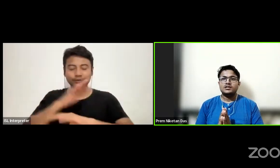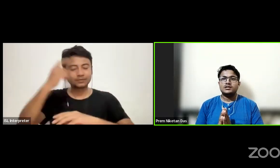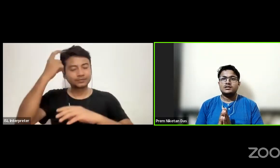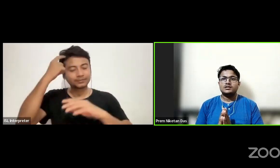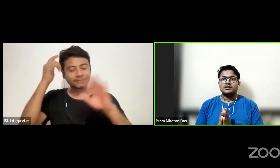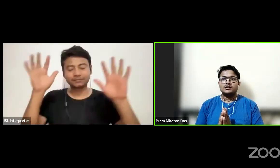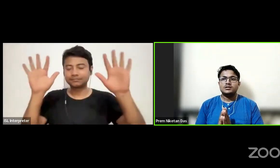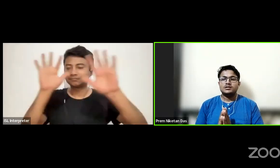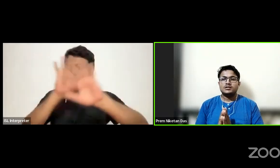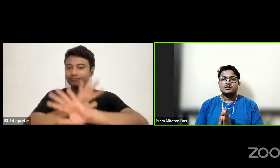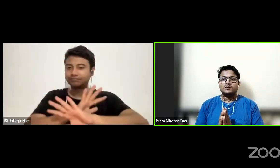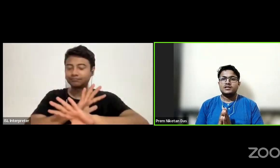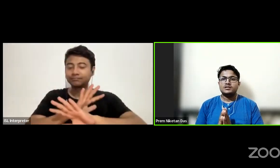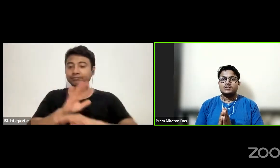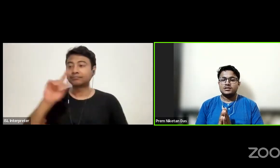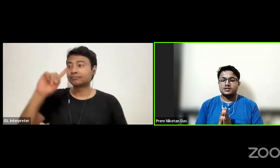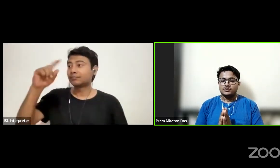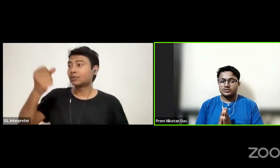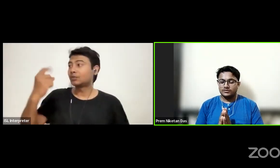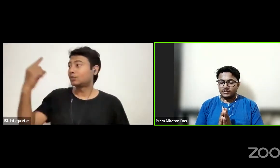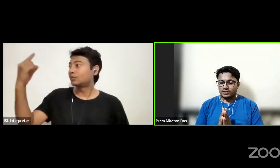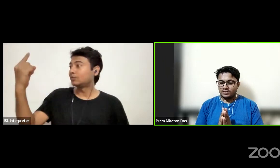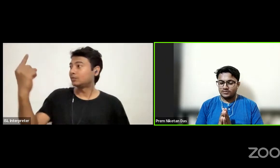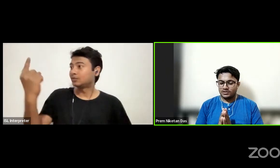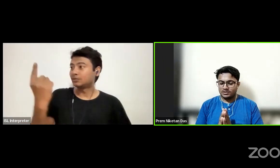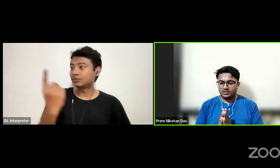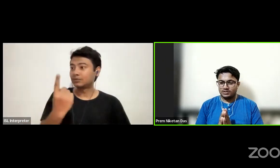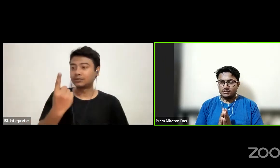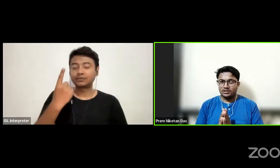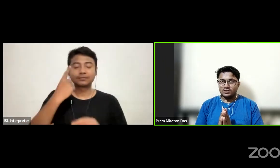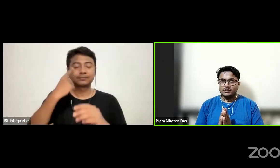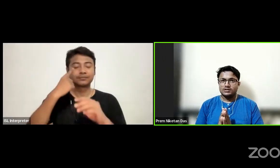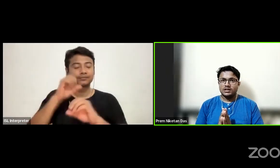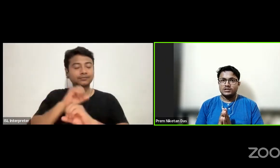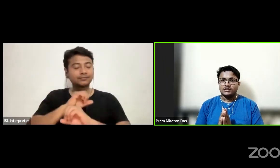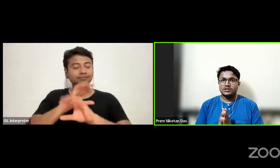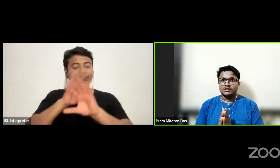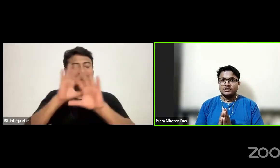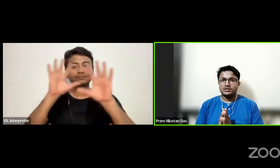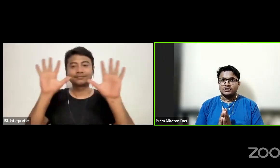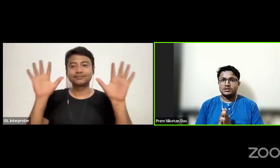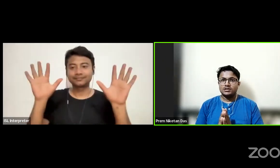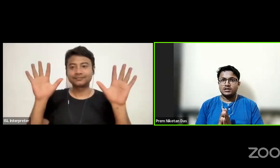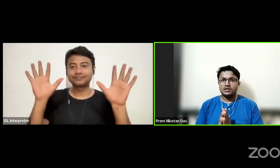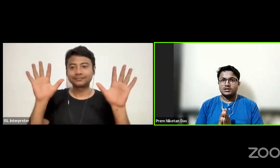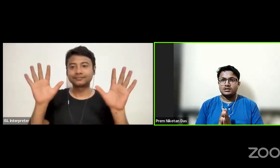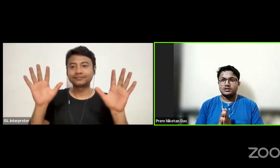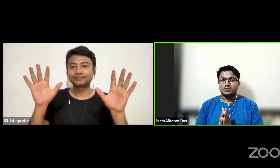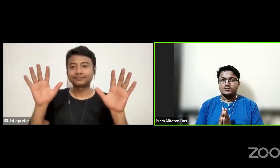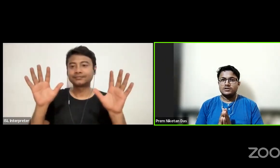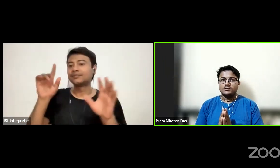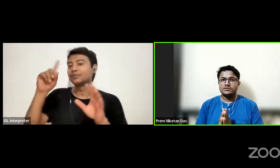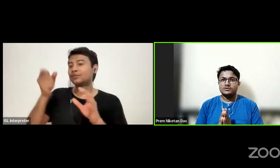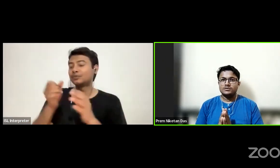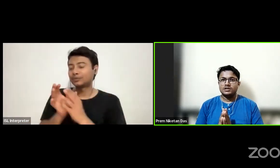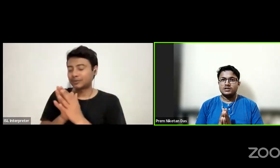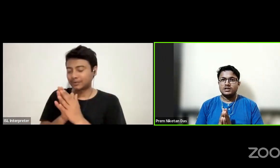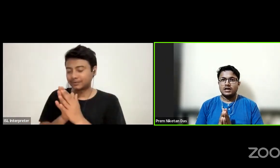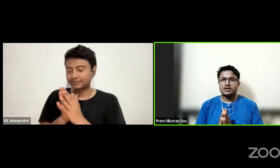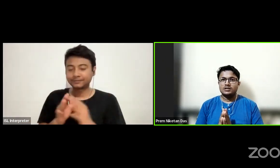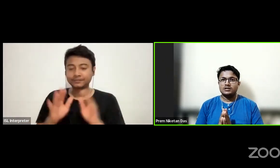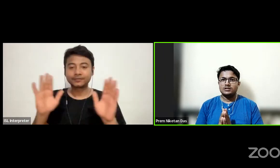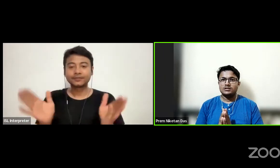चक्षुरोन्मीलितं येन तस्मै श्री गुरुवे नमः। जय श्री कृष्ण चैतन्य